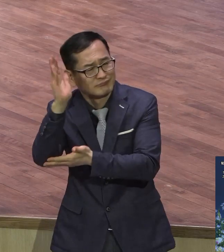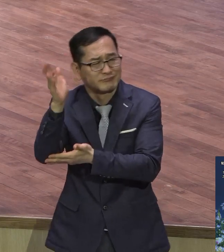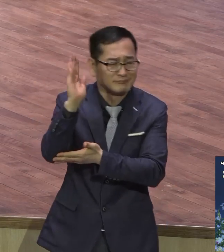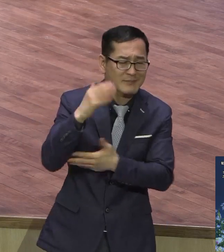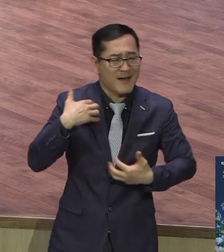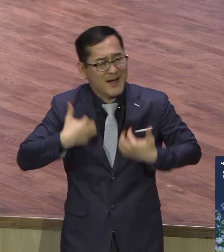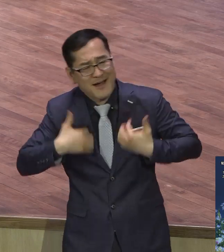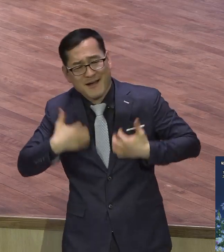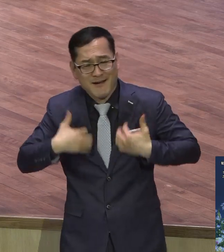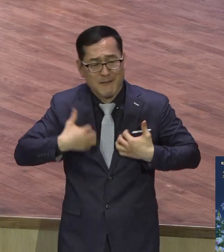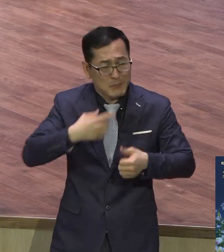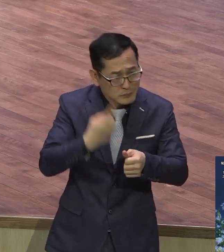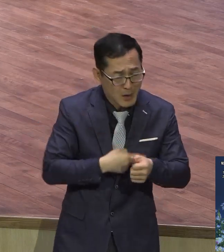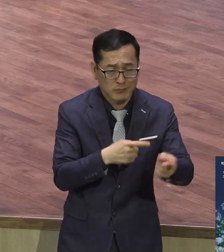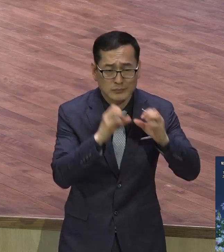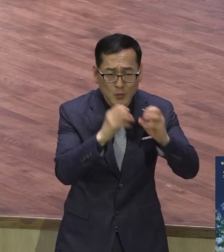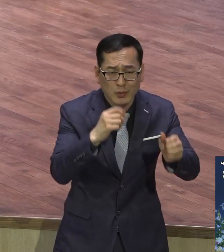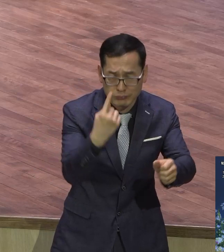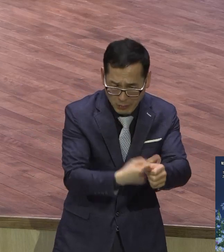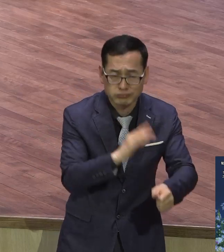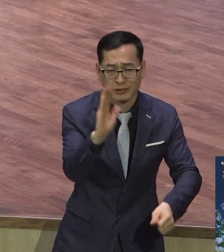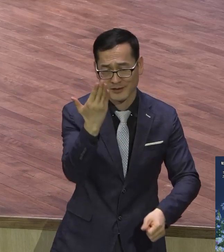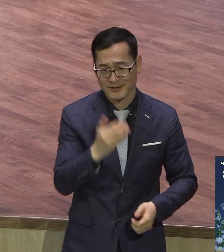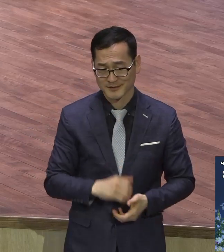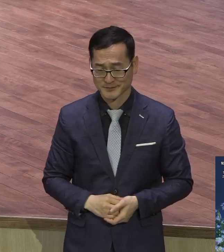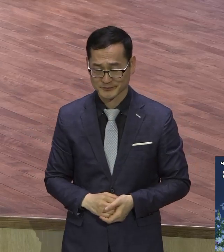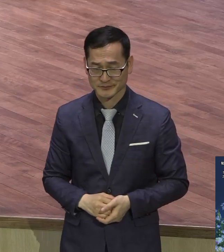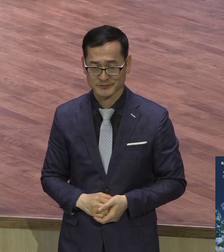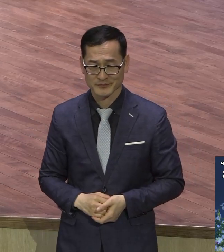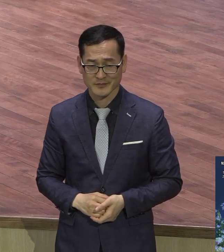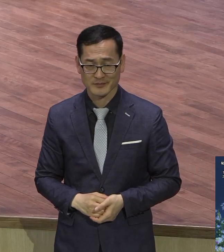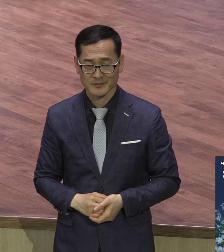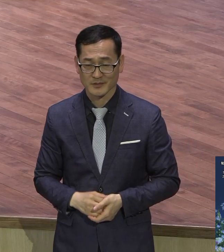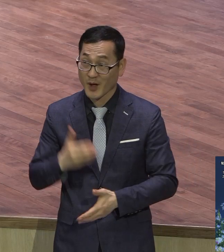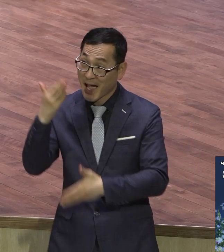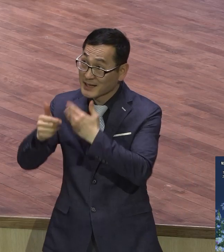만나면 영접식이에요. 이번 주에 나도 영접식 했어요. 영접식 입니다. 그냥